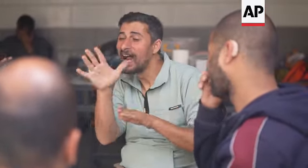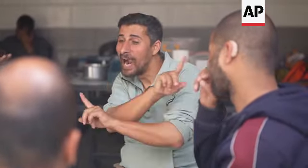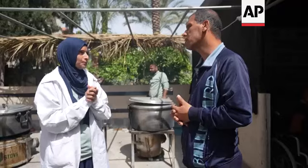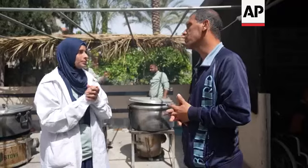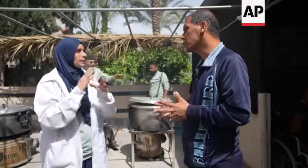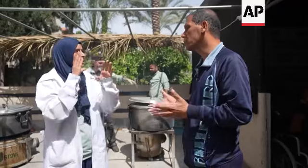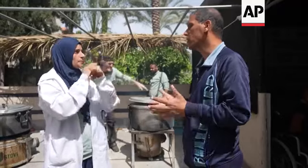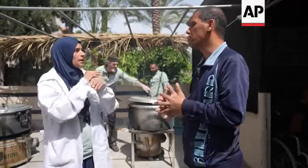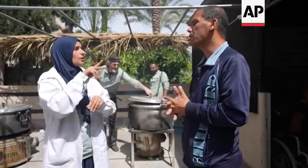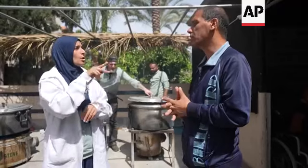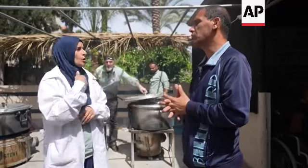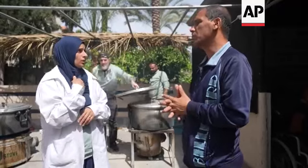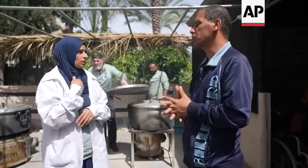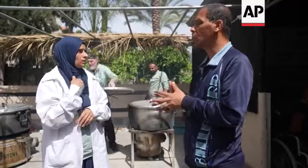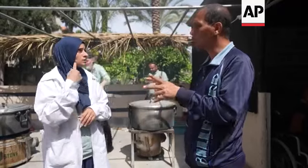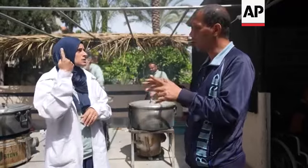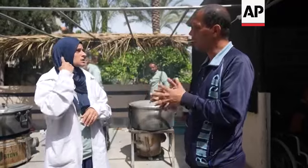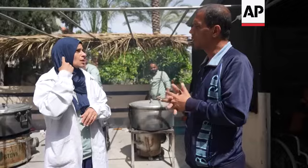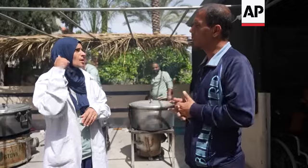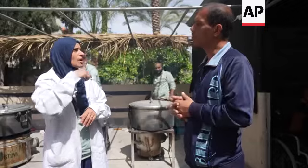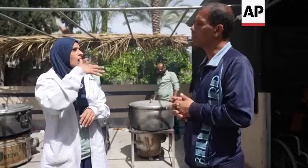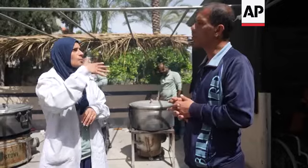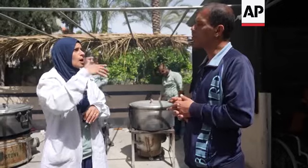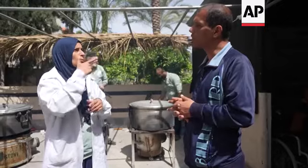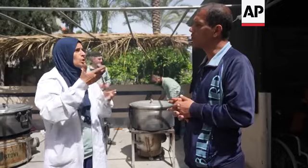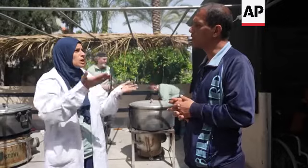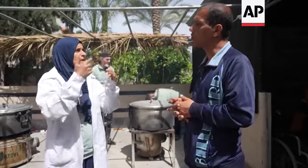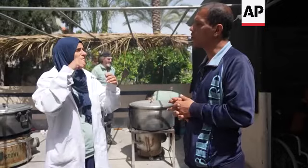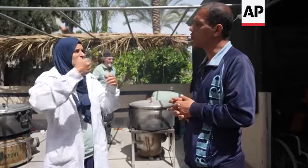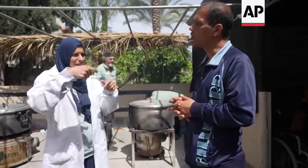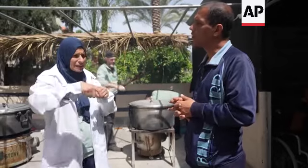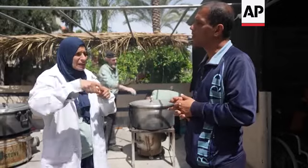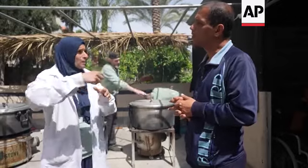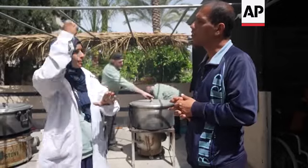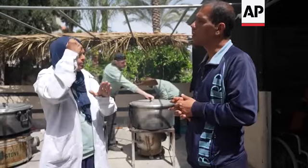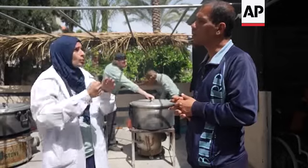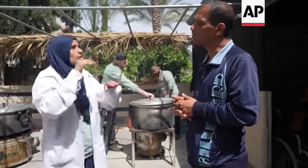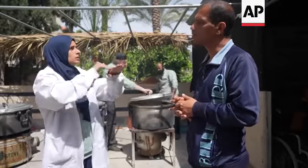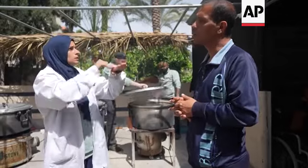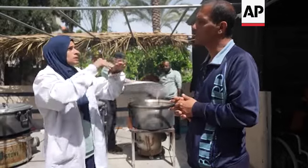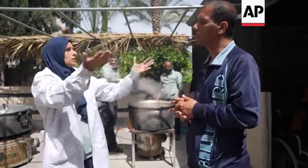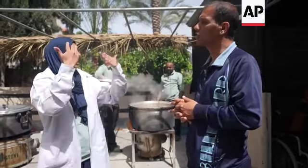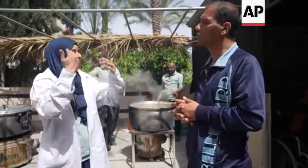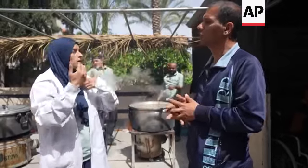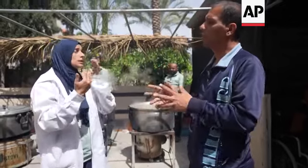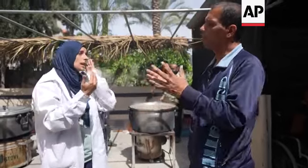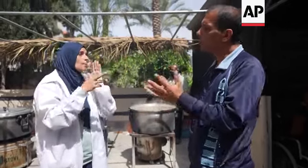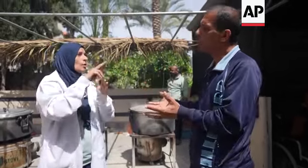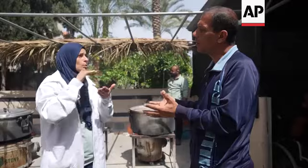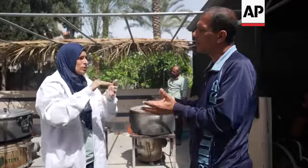هي في الليل نايمه ما كانش سامع شيء، اخوها تمام سمع في الاخبار انه في هناك قصف شديد جدا. اخوها او